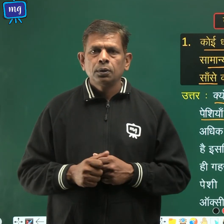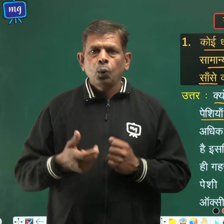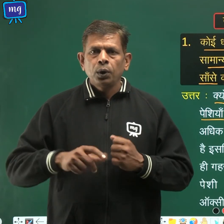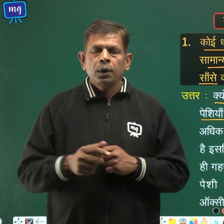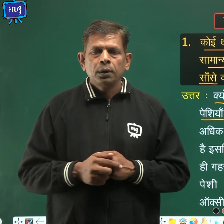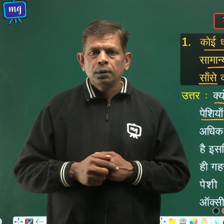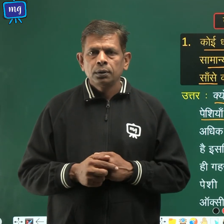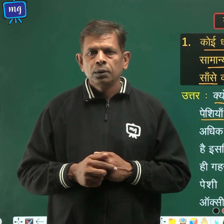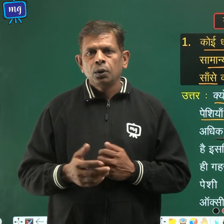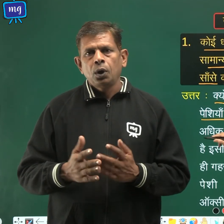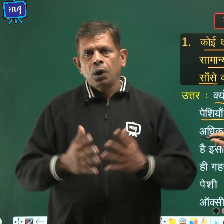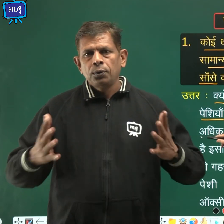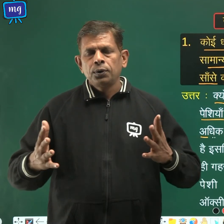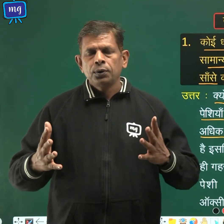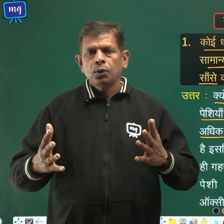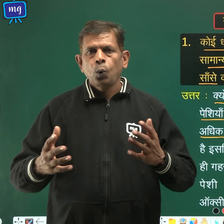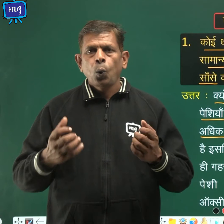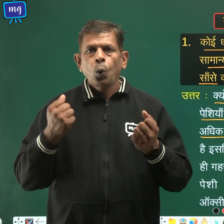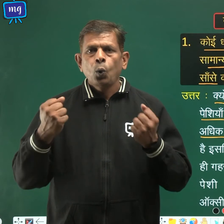उन्हें अधिक ऊर्जा की